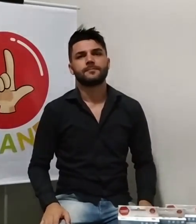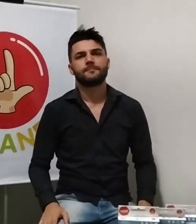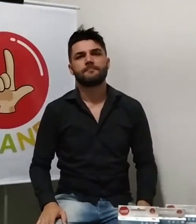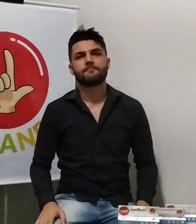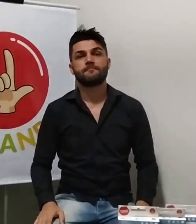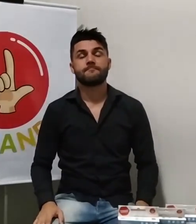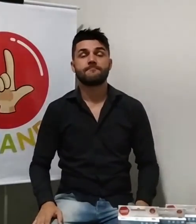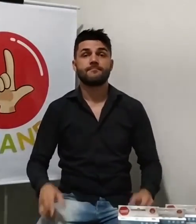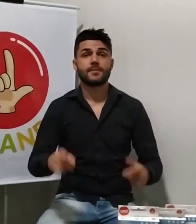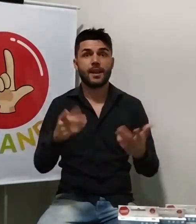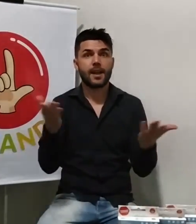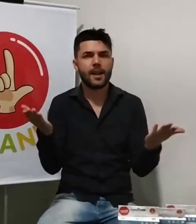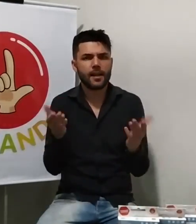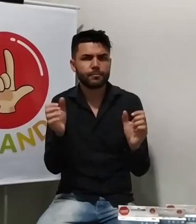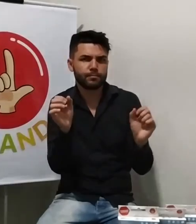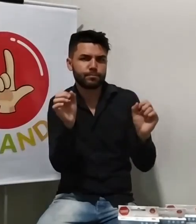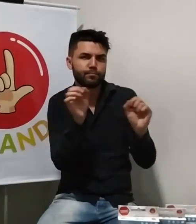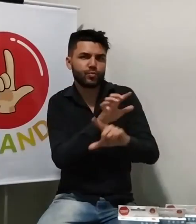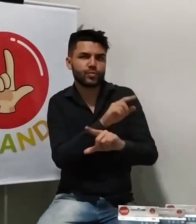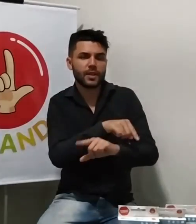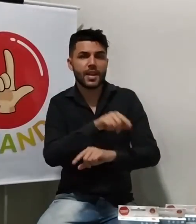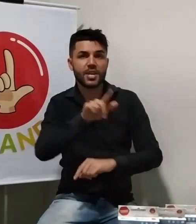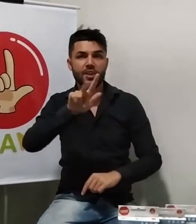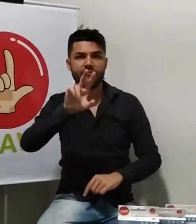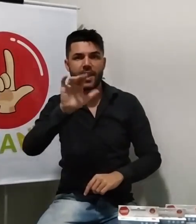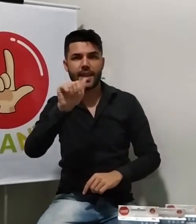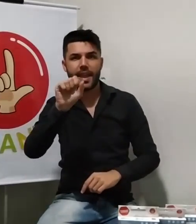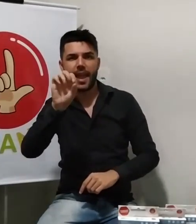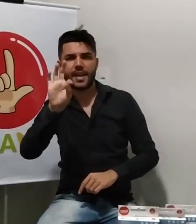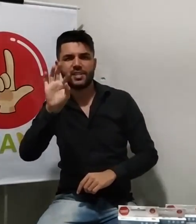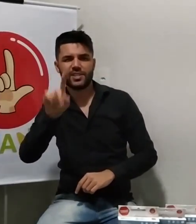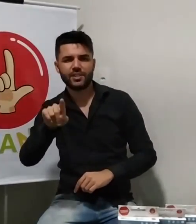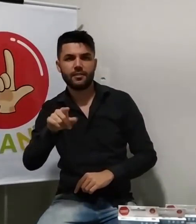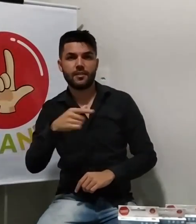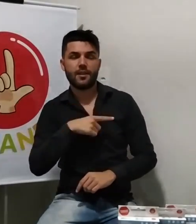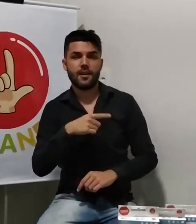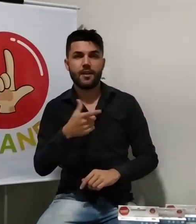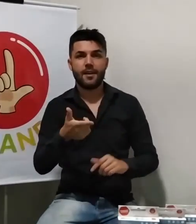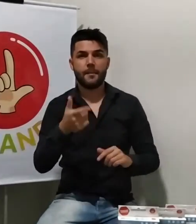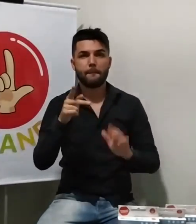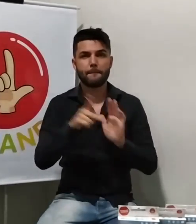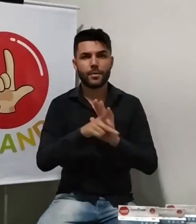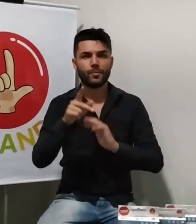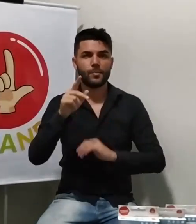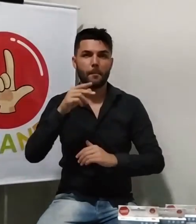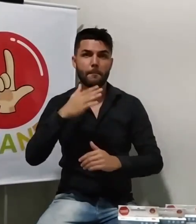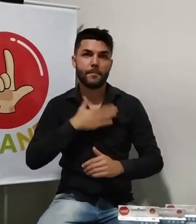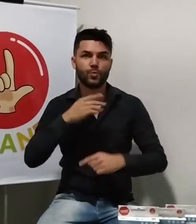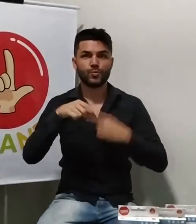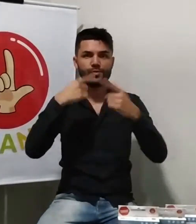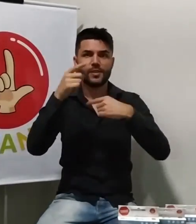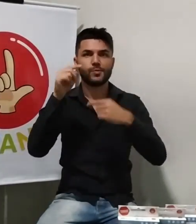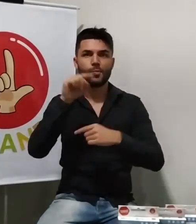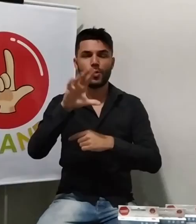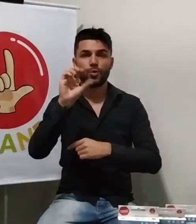Você ouviu o GVCast. Oferecimento meusucesso.com, sua escola de insights.